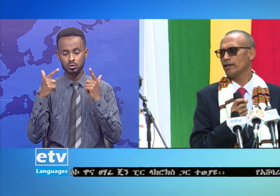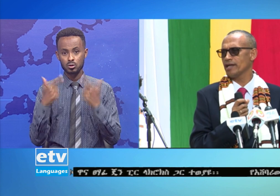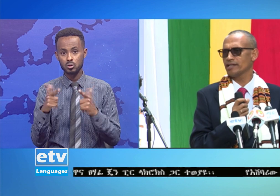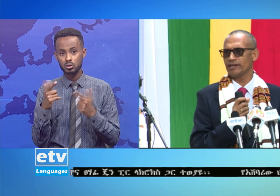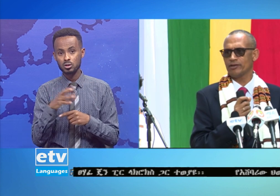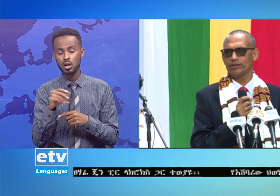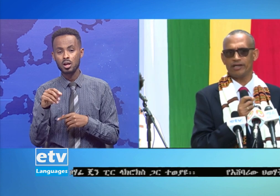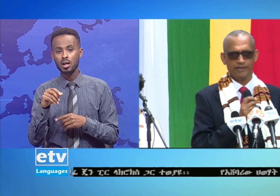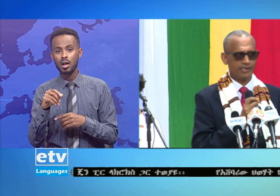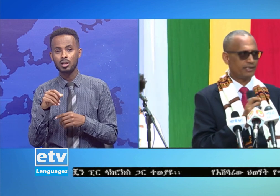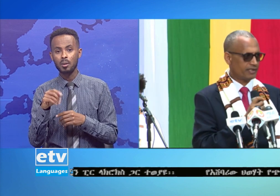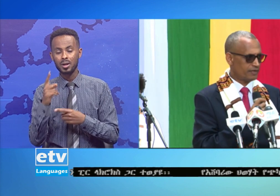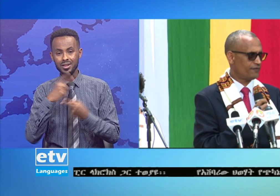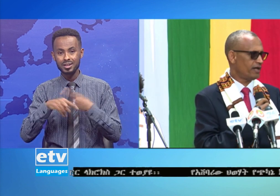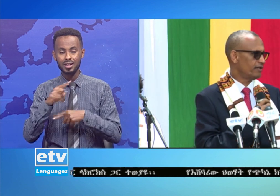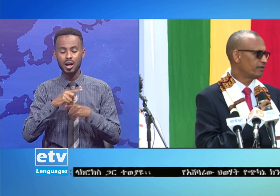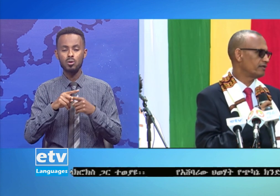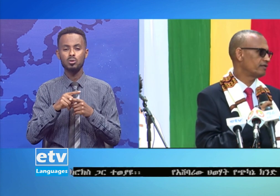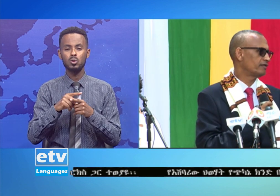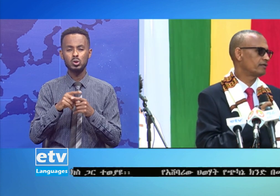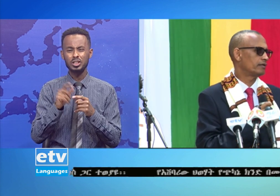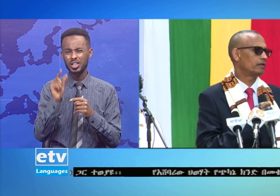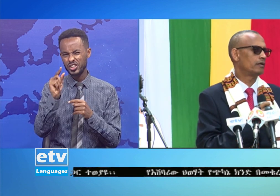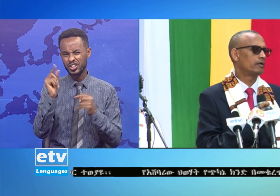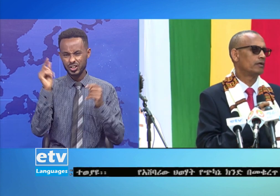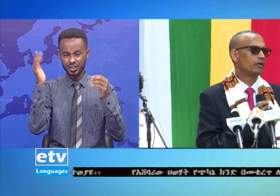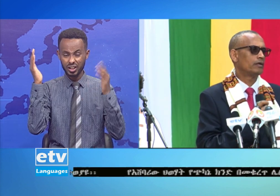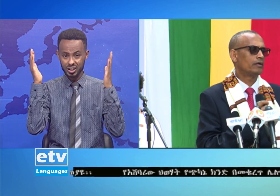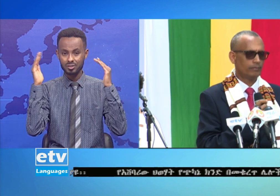ድሎችና ያሳደረውን ቀቢጸ ተስፋ